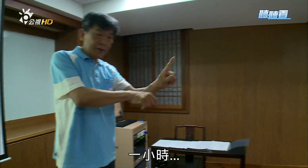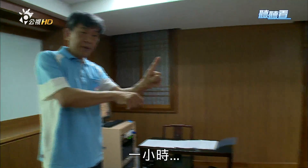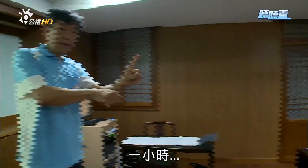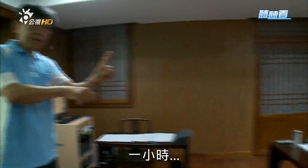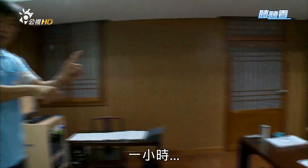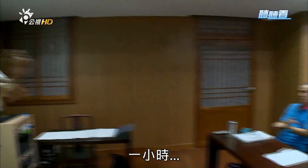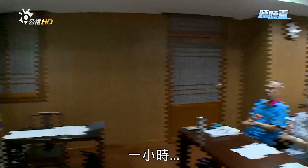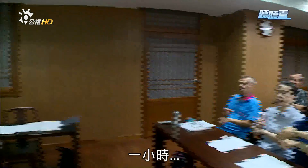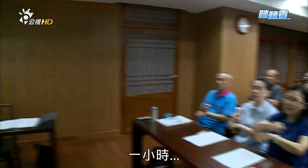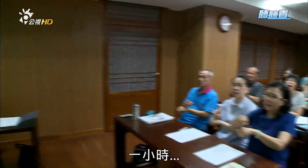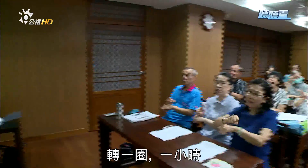一小时，